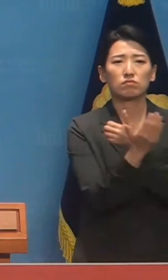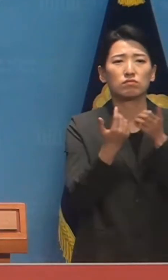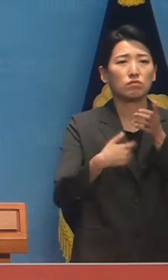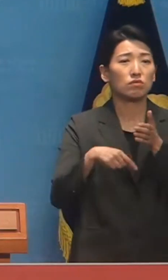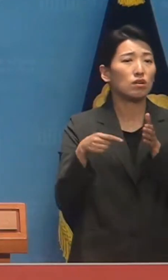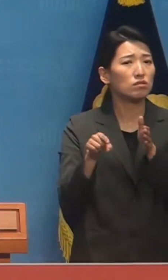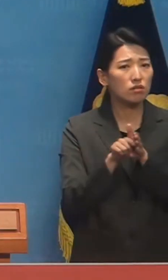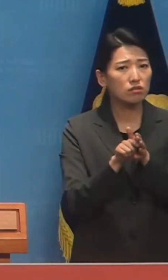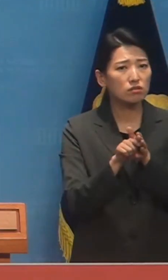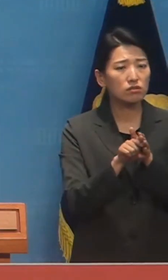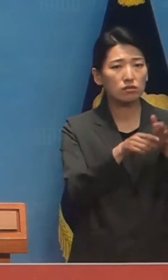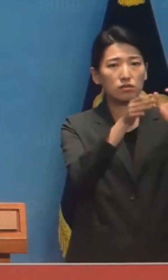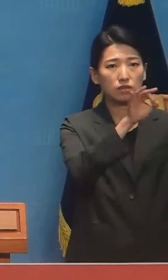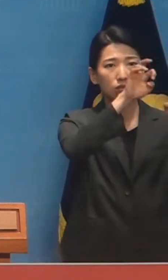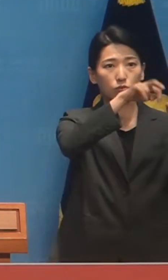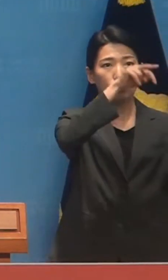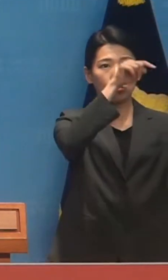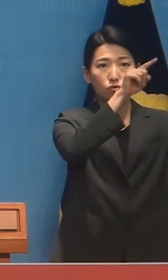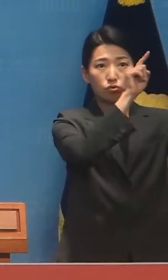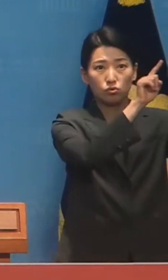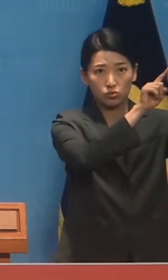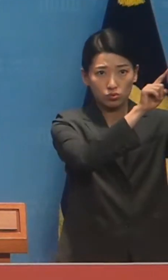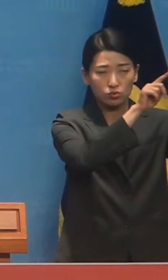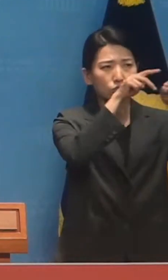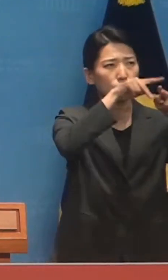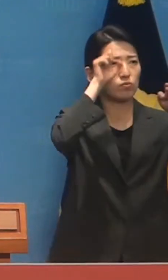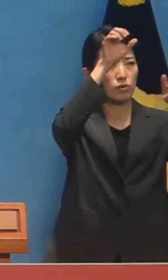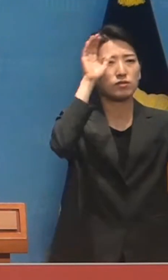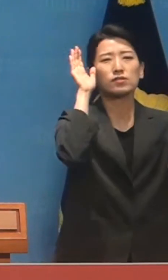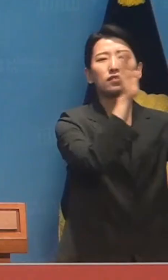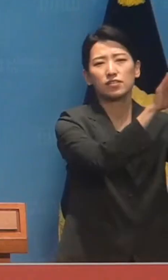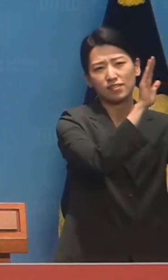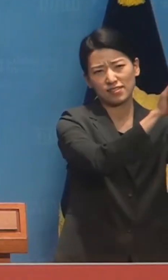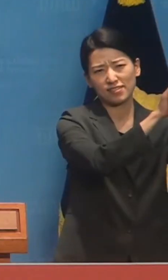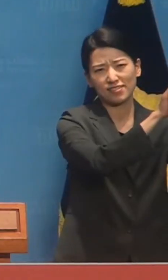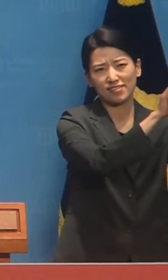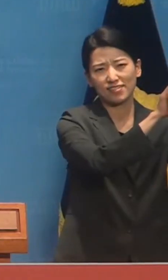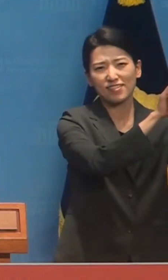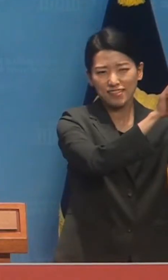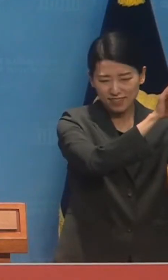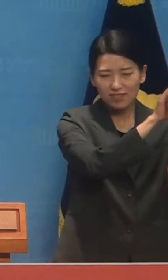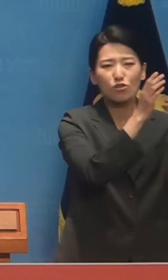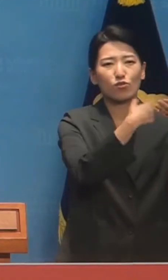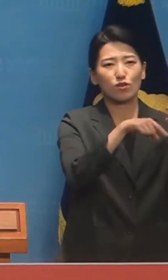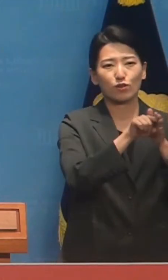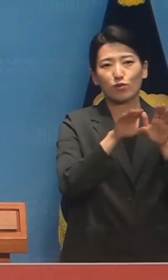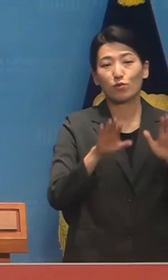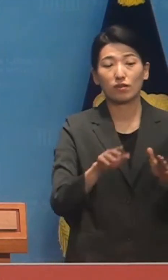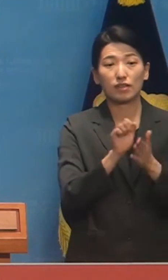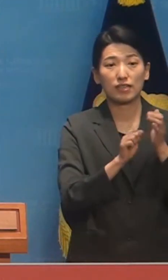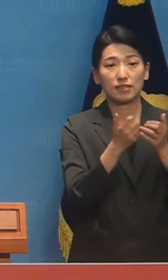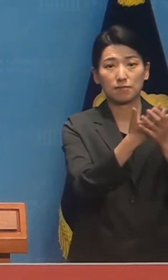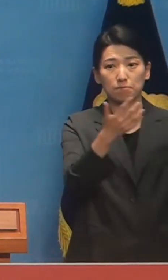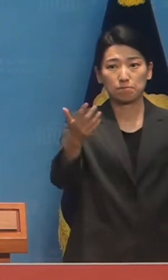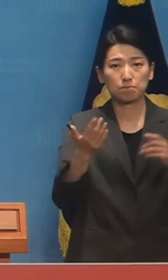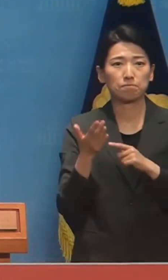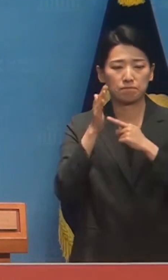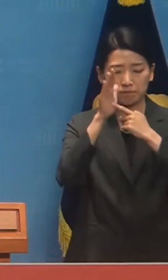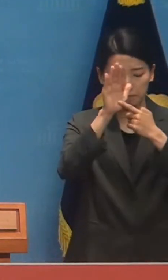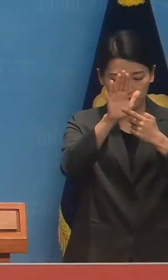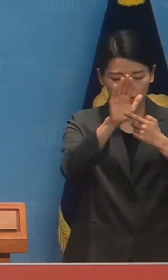김문수 대통령 후보 지지 및 보수 단일화 촉구 기자회견의 시간을